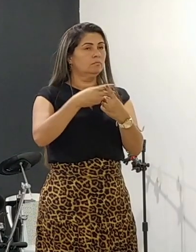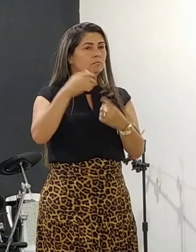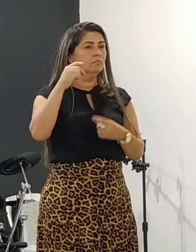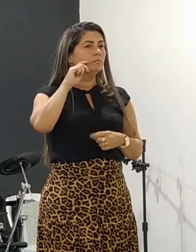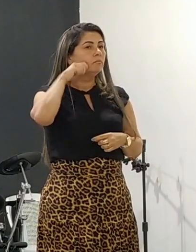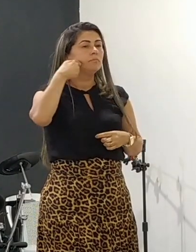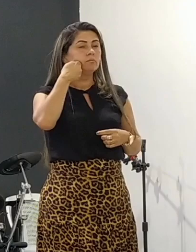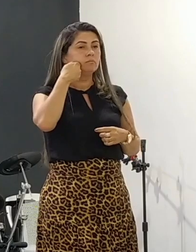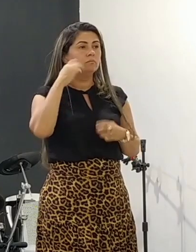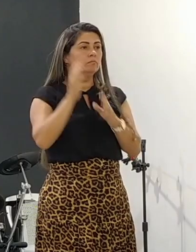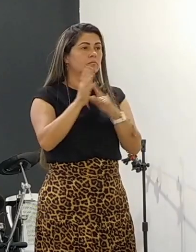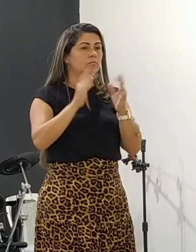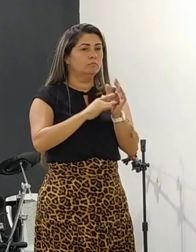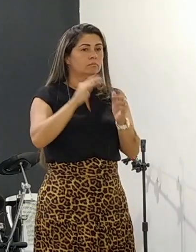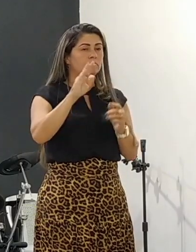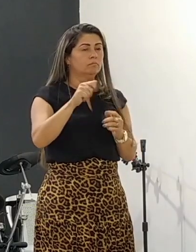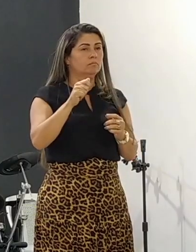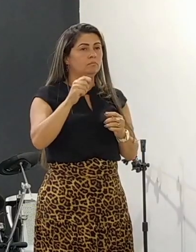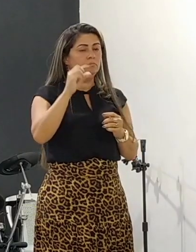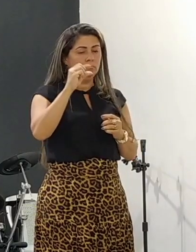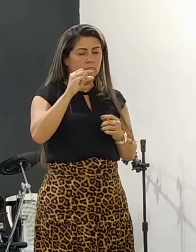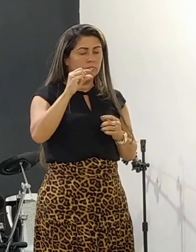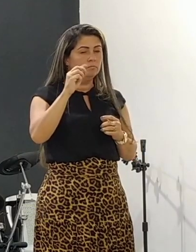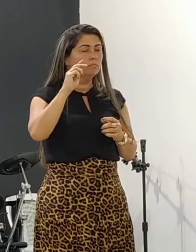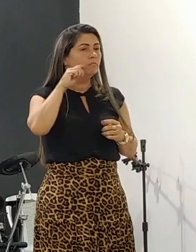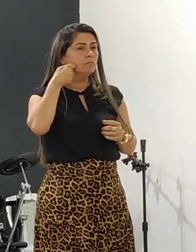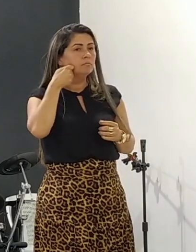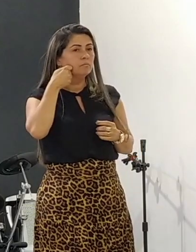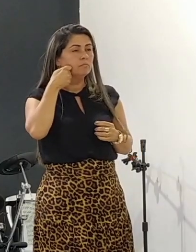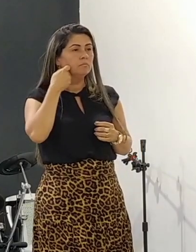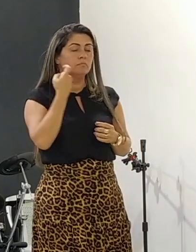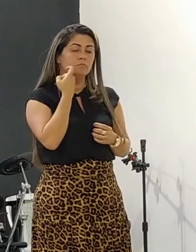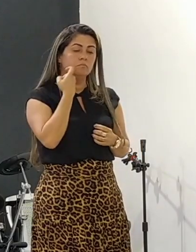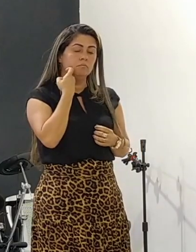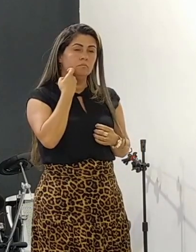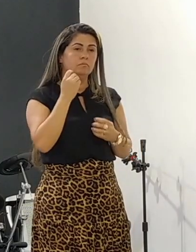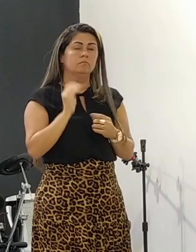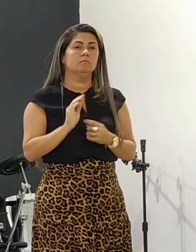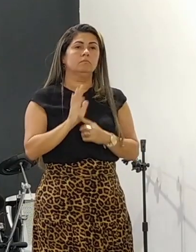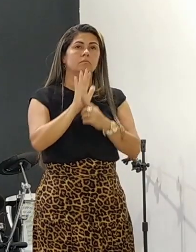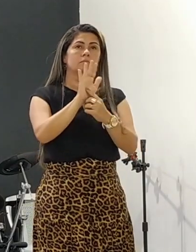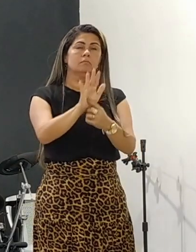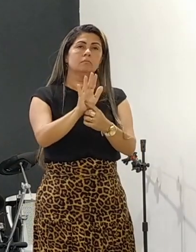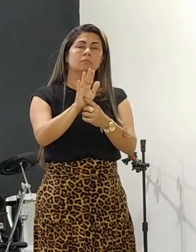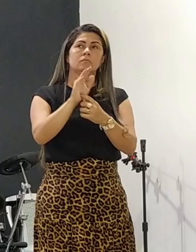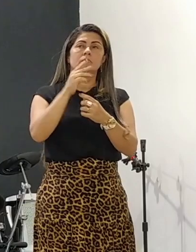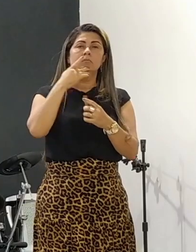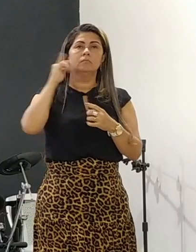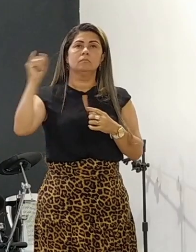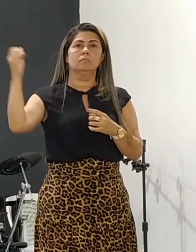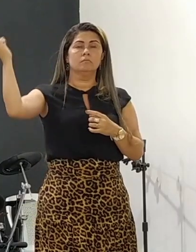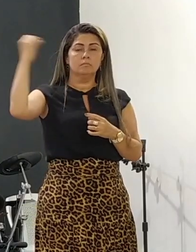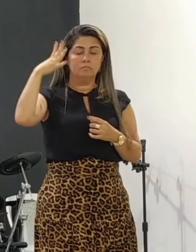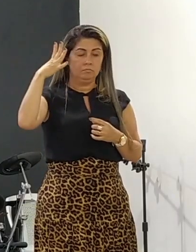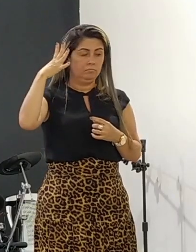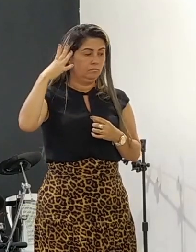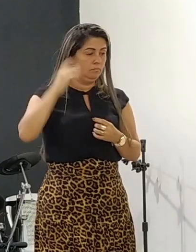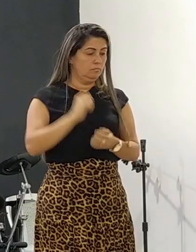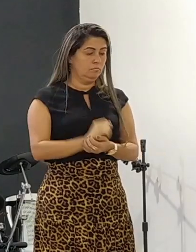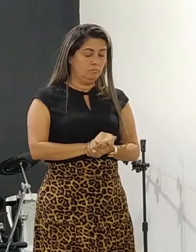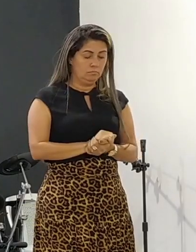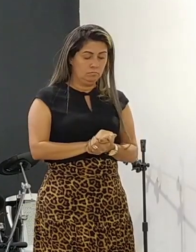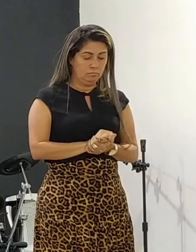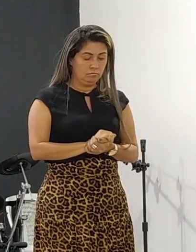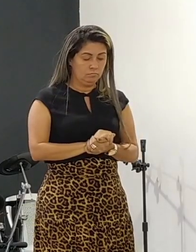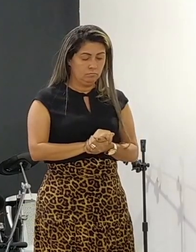pega aqueles poucos pães e aqueles peixes e ele apresenta ao Pai e dá graça. E eu falei, uma das